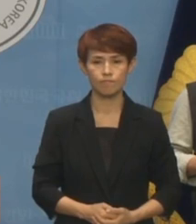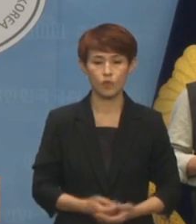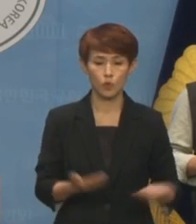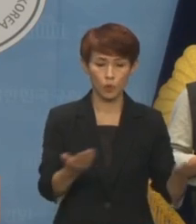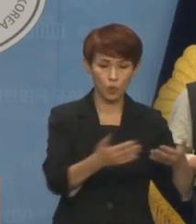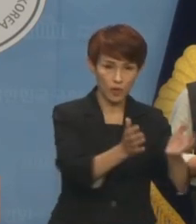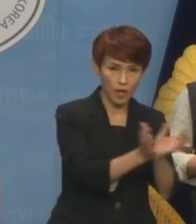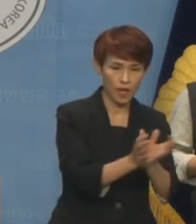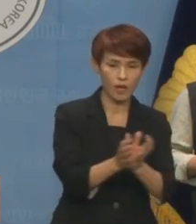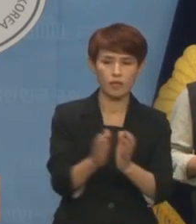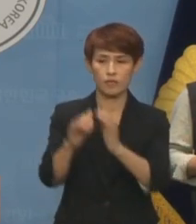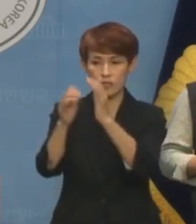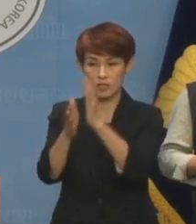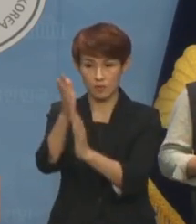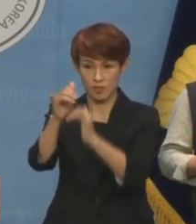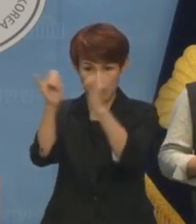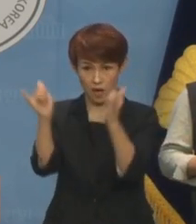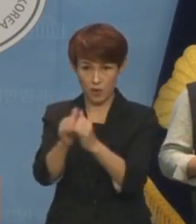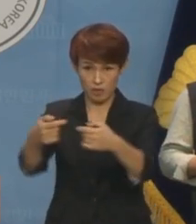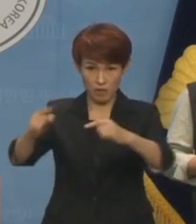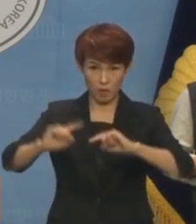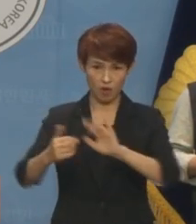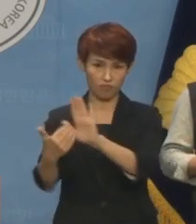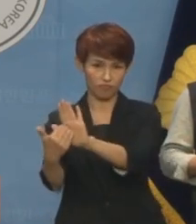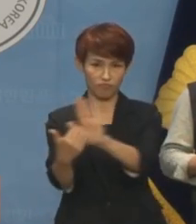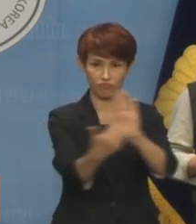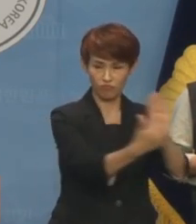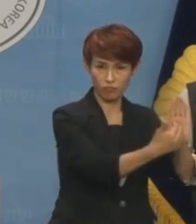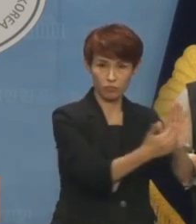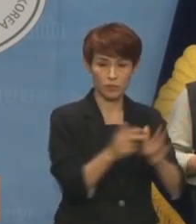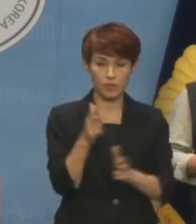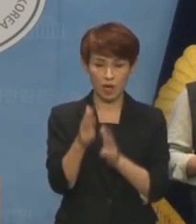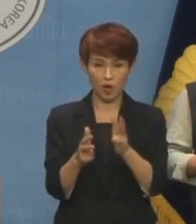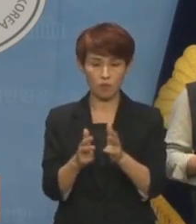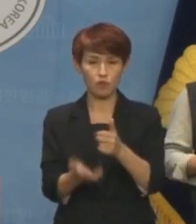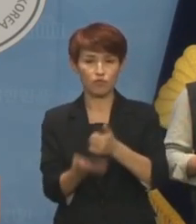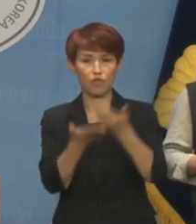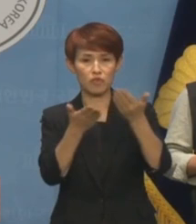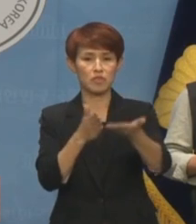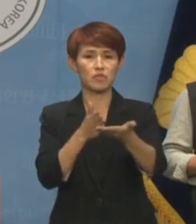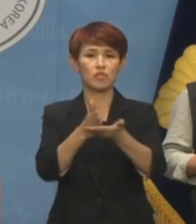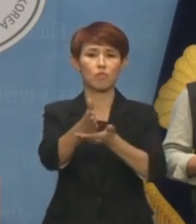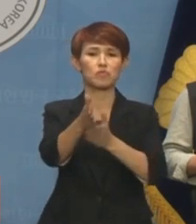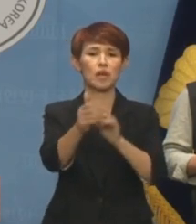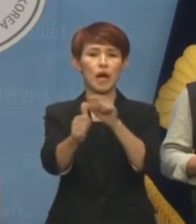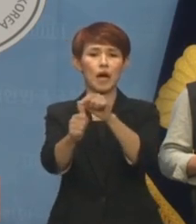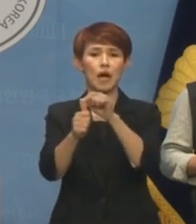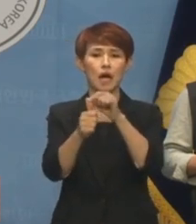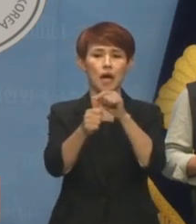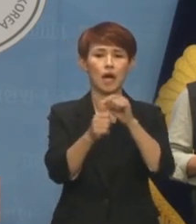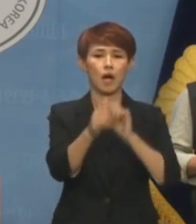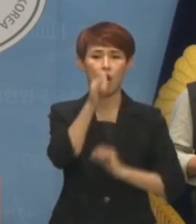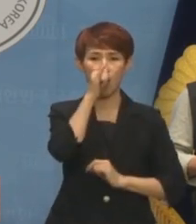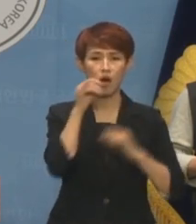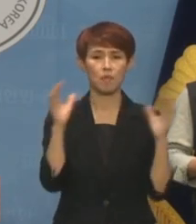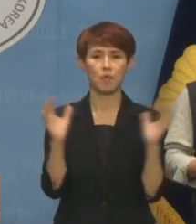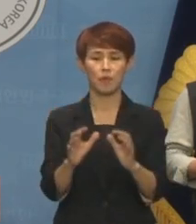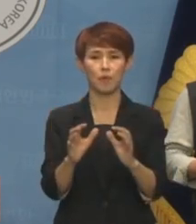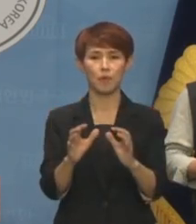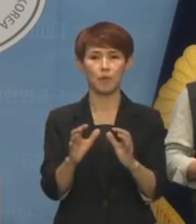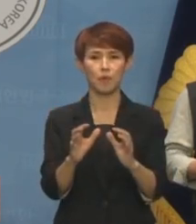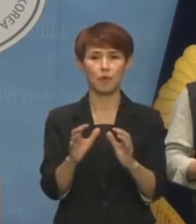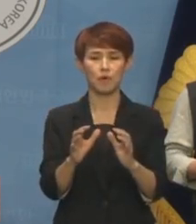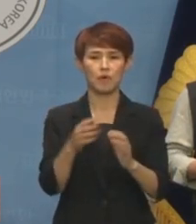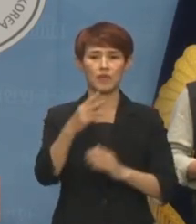노동계와 시민사회의 참여를 배제하고 산업계가 추천하는 전문가와 인사들을 중심으로